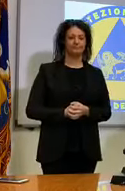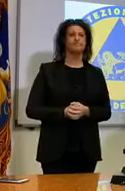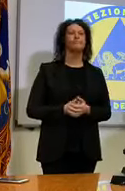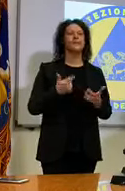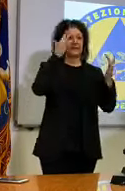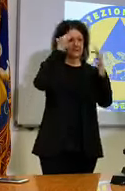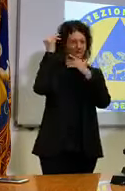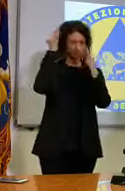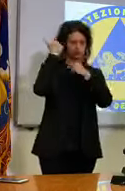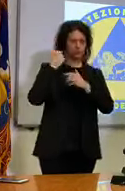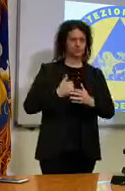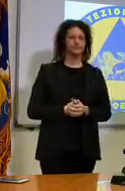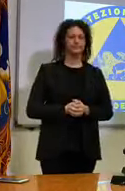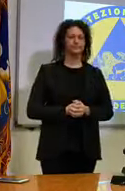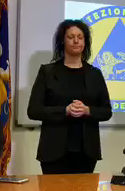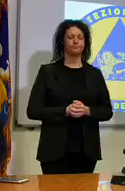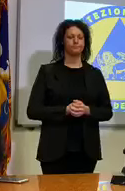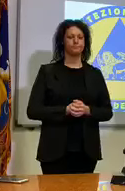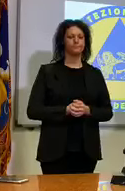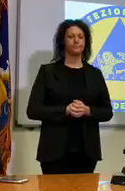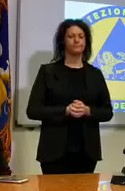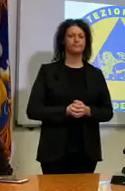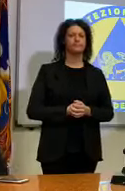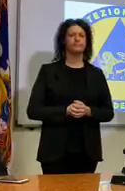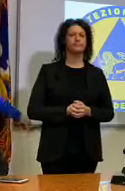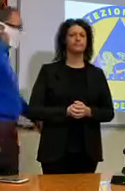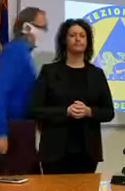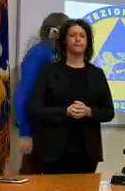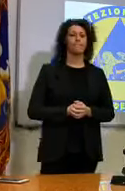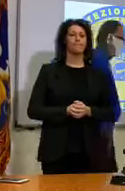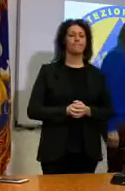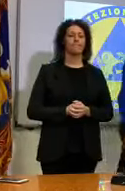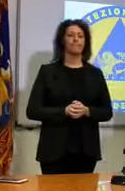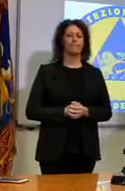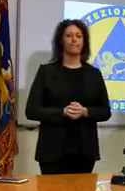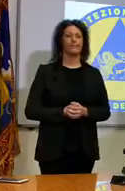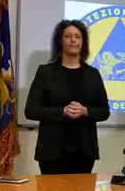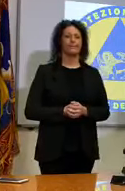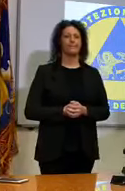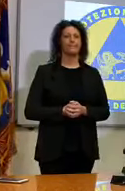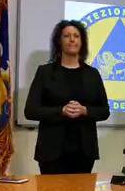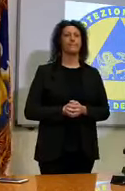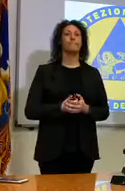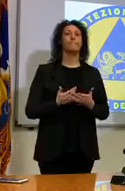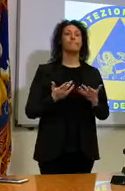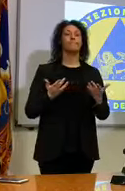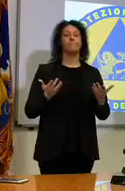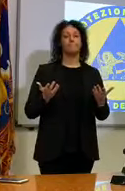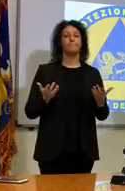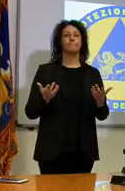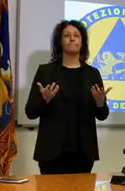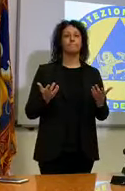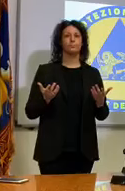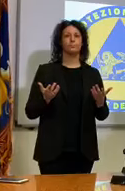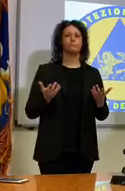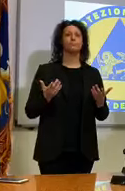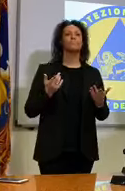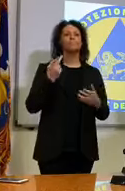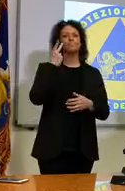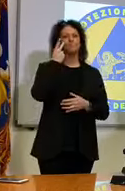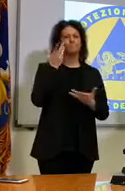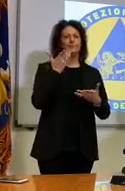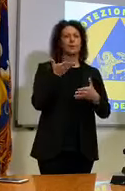Considerazioni a margine. Le considerazioni a margine sono queste. E voi vedete che intanto sulla